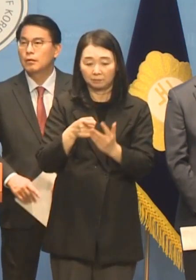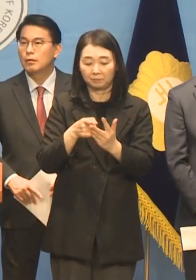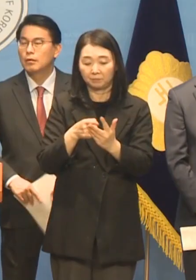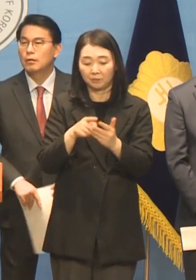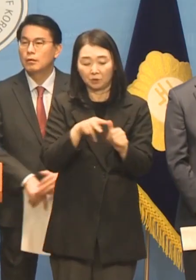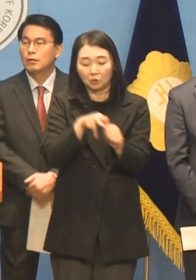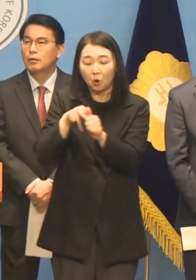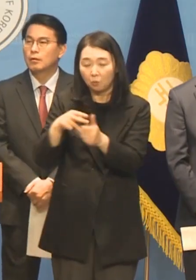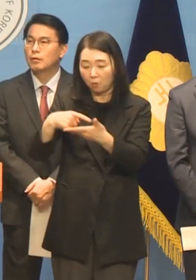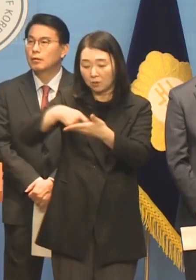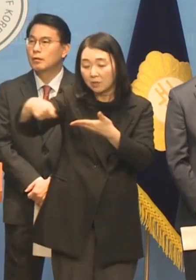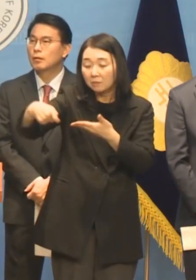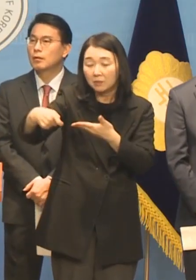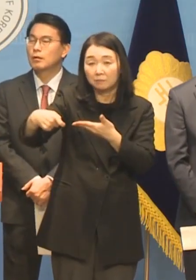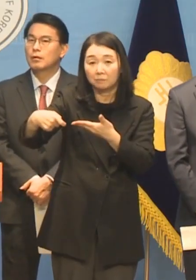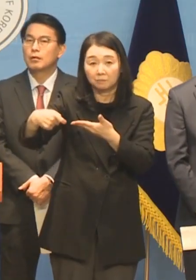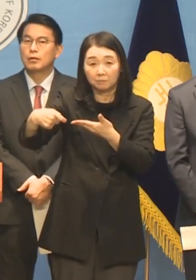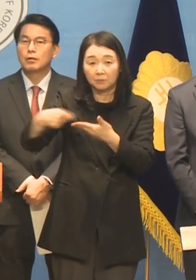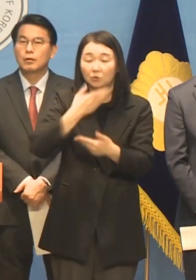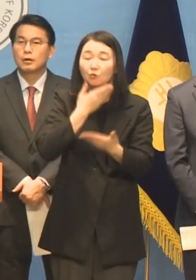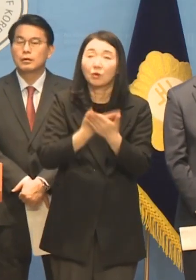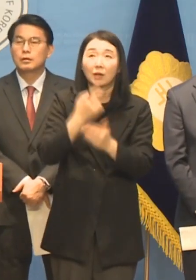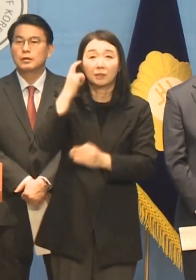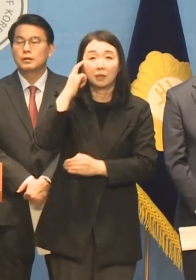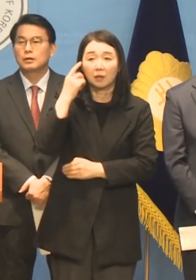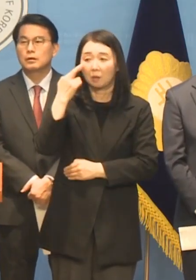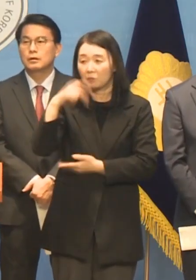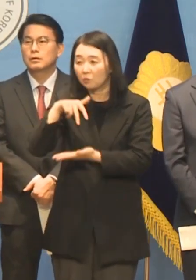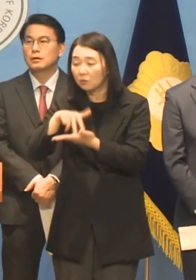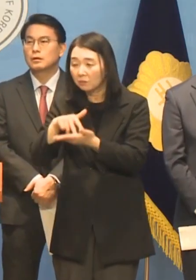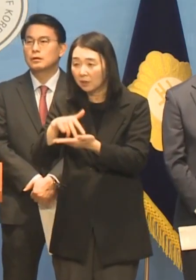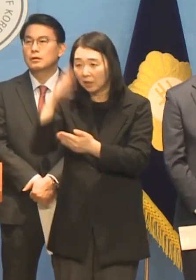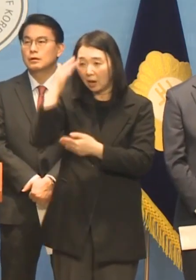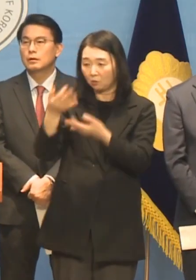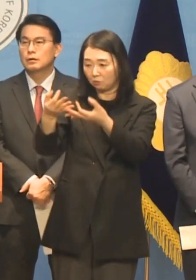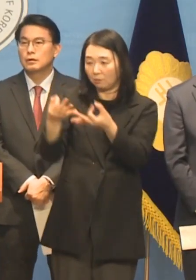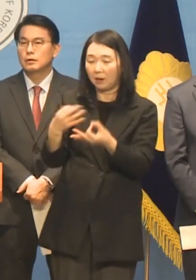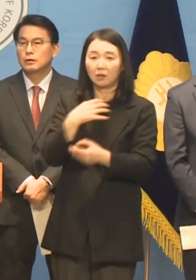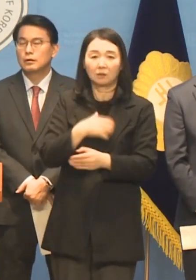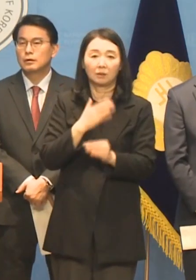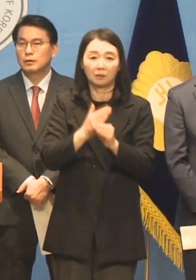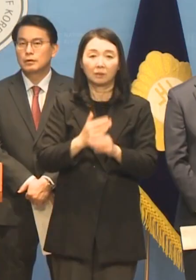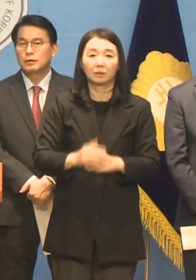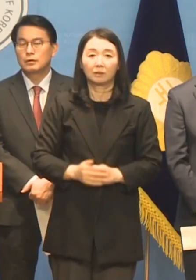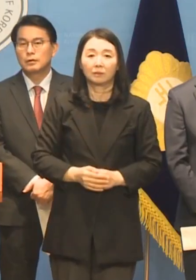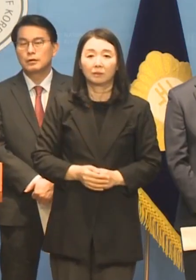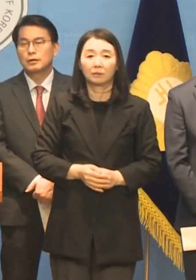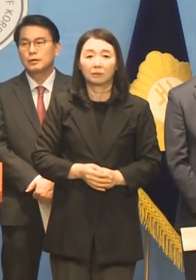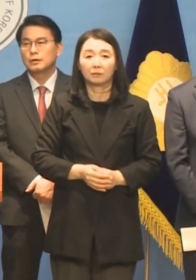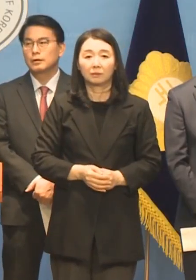우려하는 미국의 입장에서 볼 때 가장 걱정할 수 있는 요인이 되고 있지 않겠습니까?